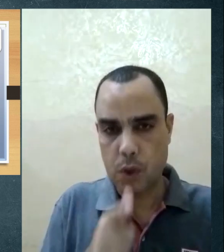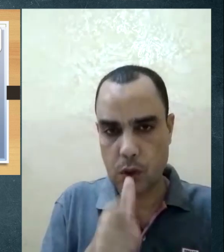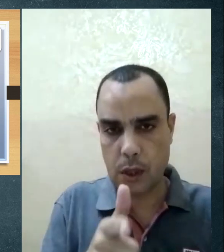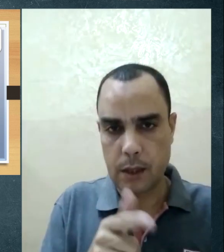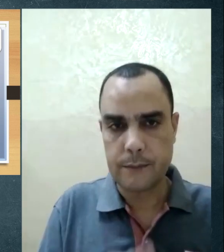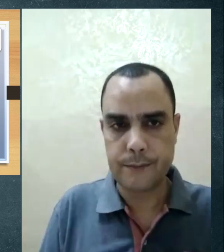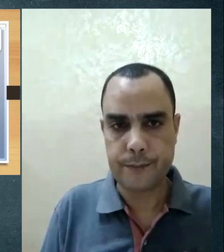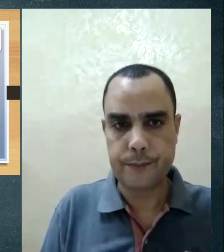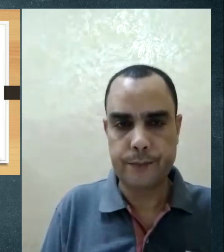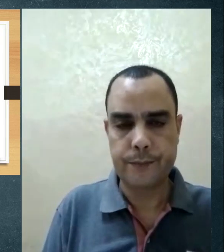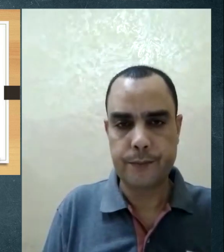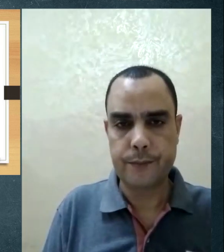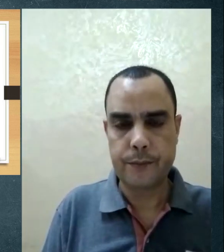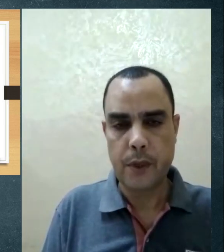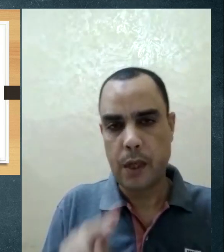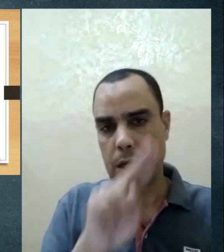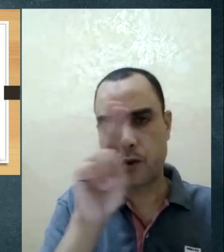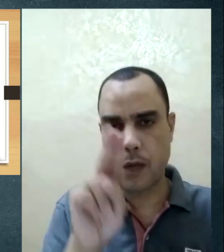اذكرها.